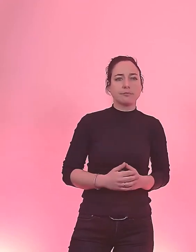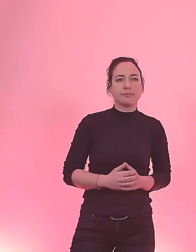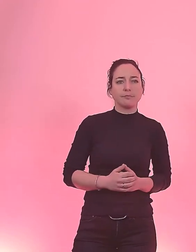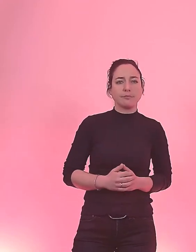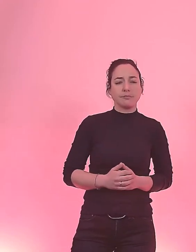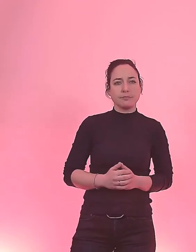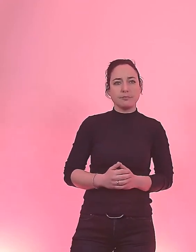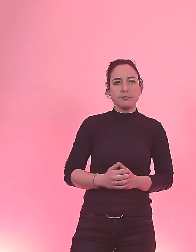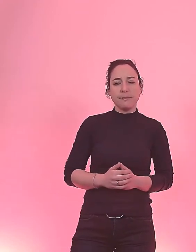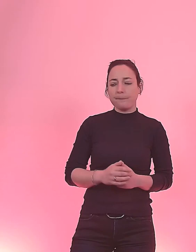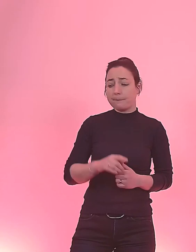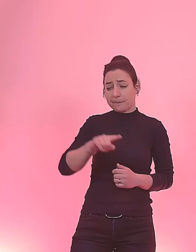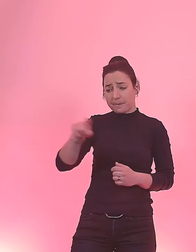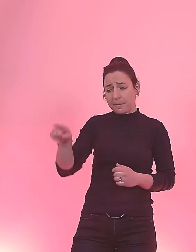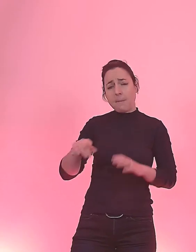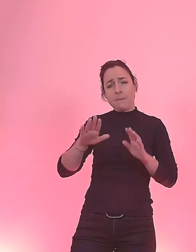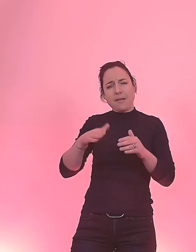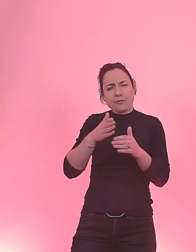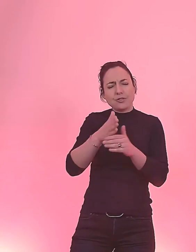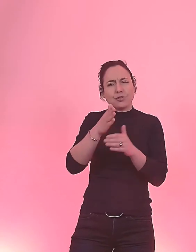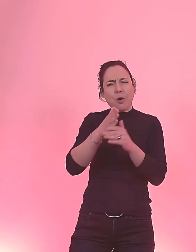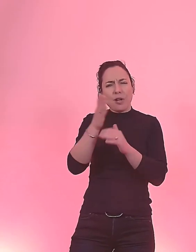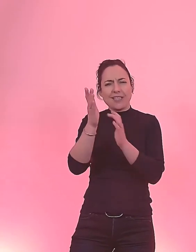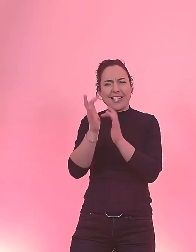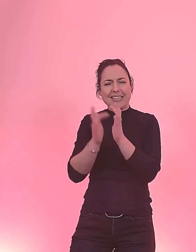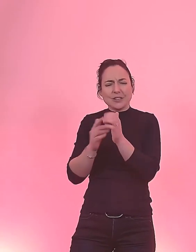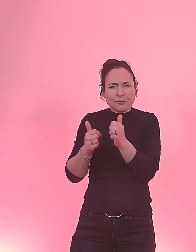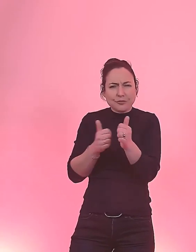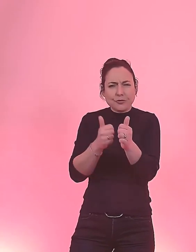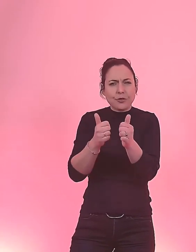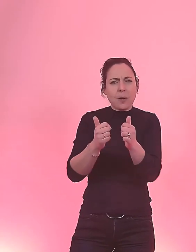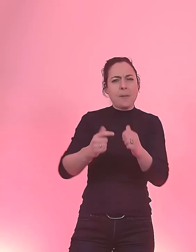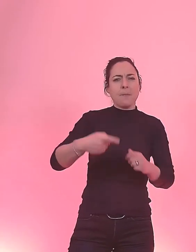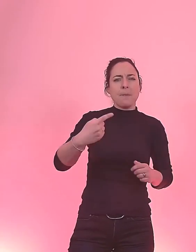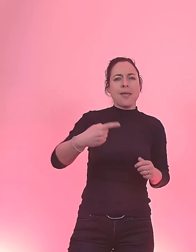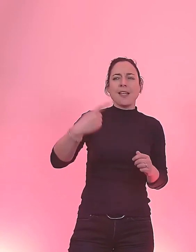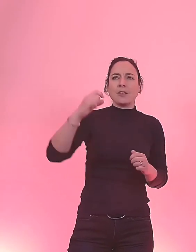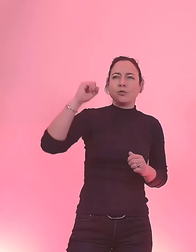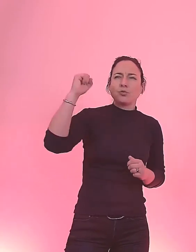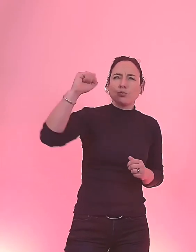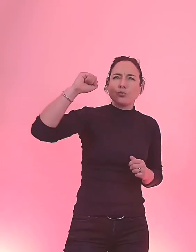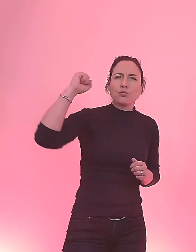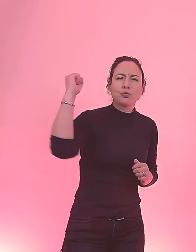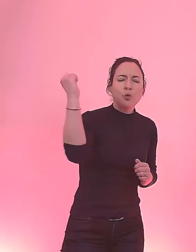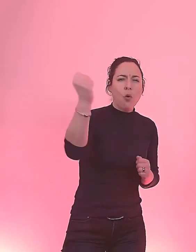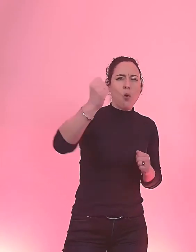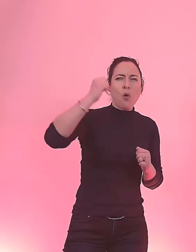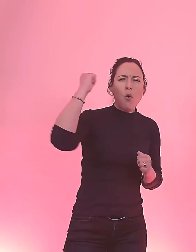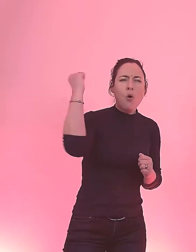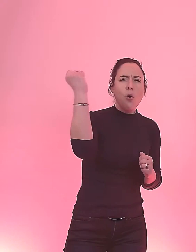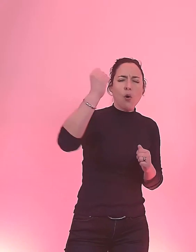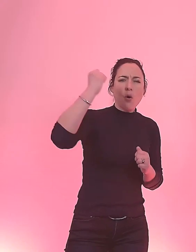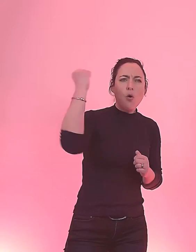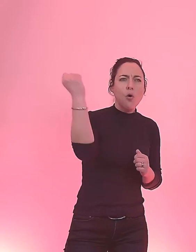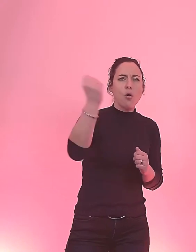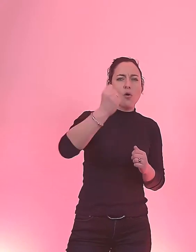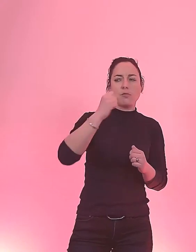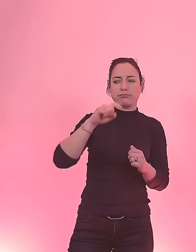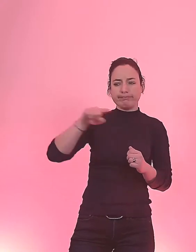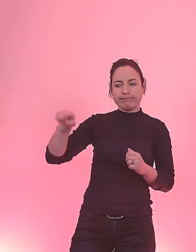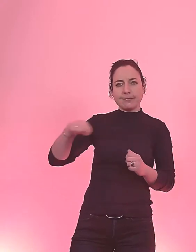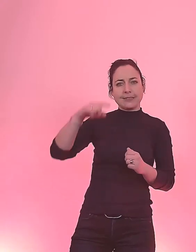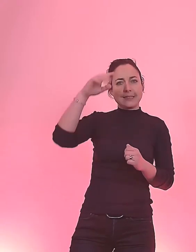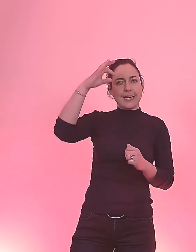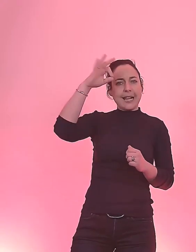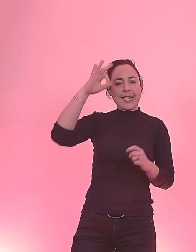de zaan jezus blijven volg ze zijn door meerdere stormen heen gegaan en door al die stormen heen hebben ze liederen leren zingen